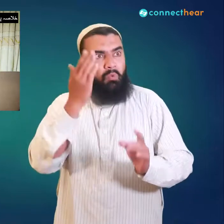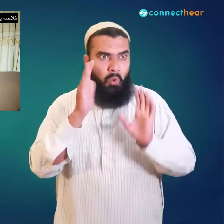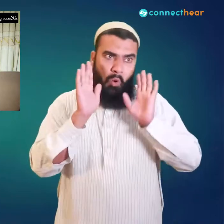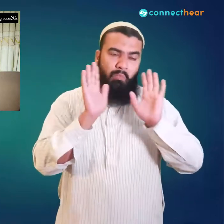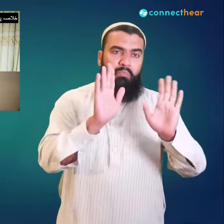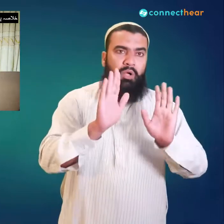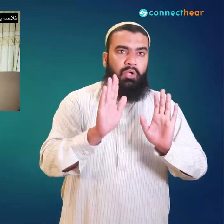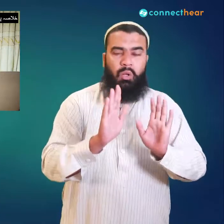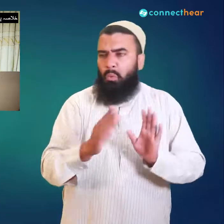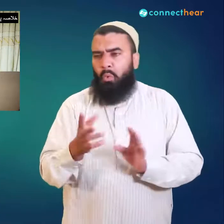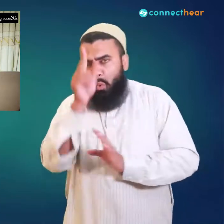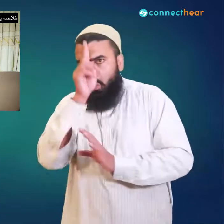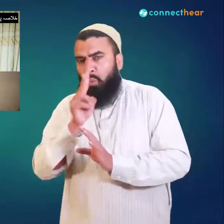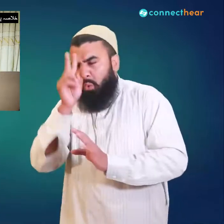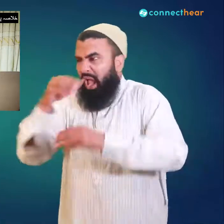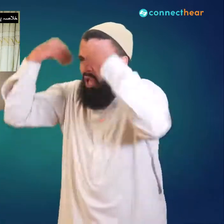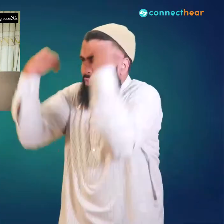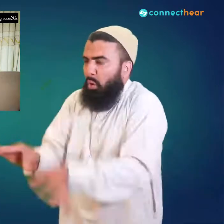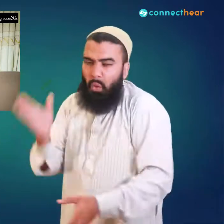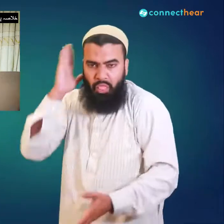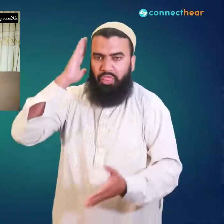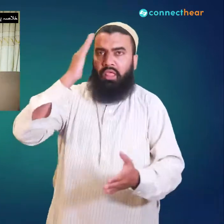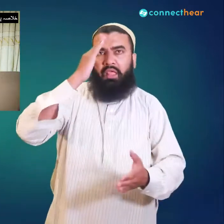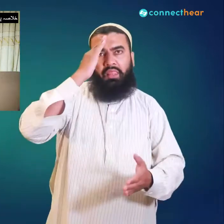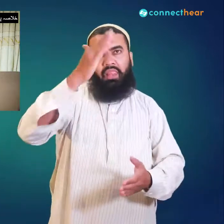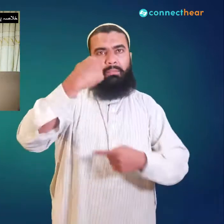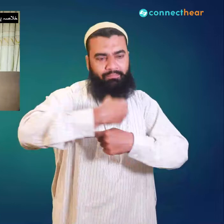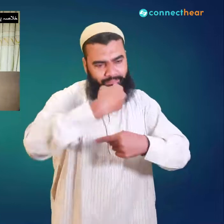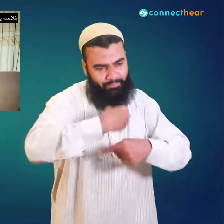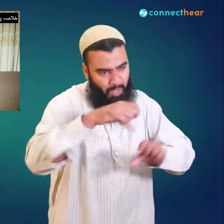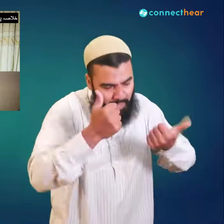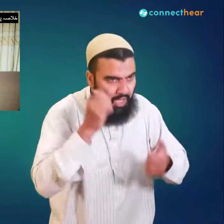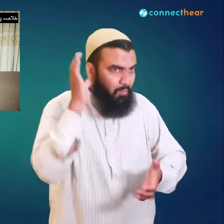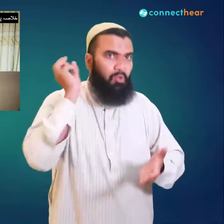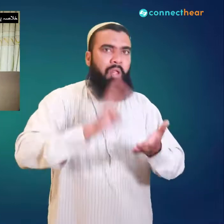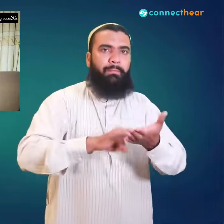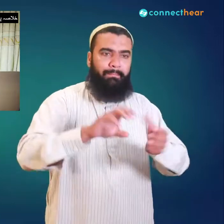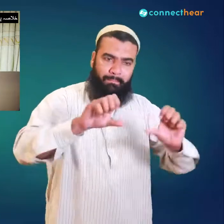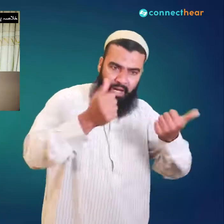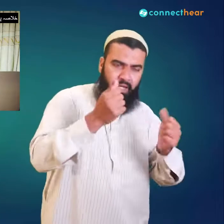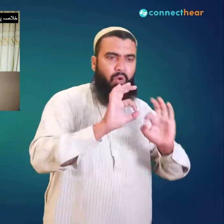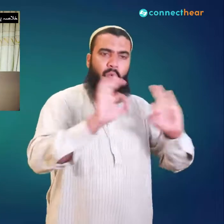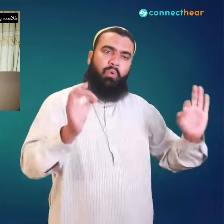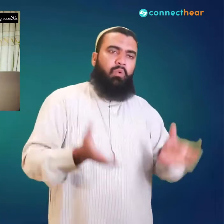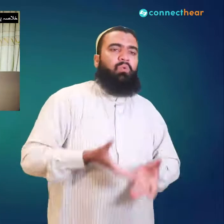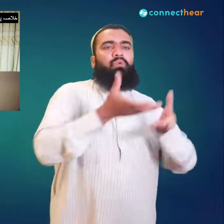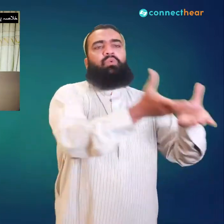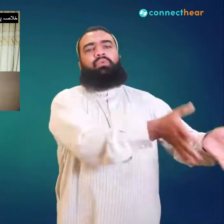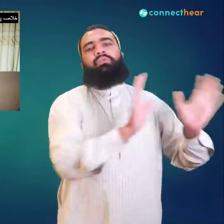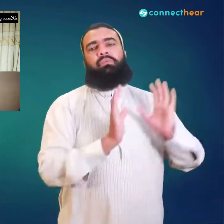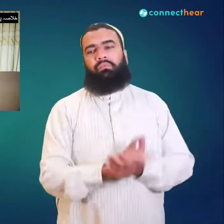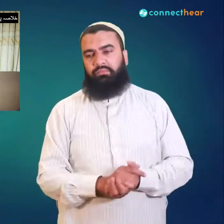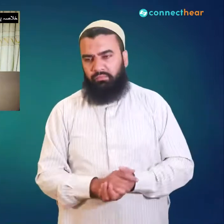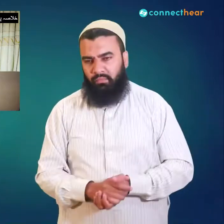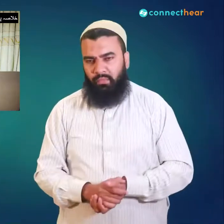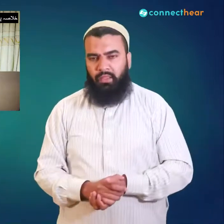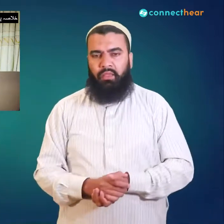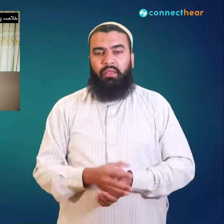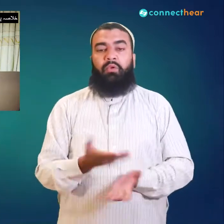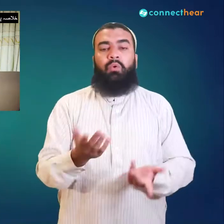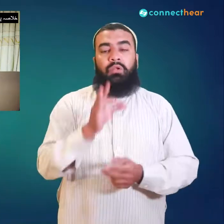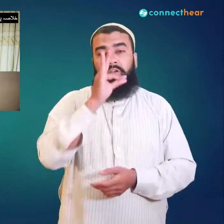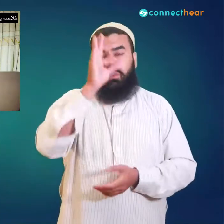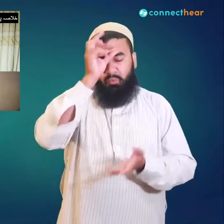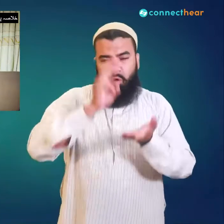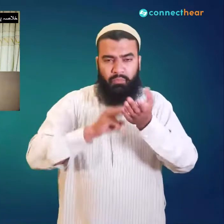ہو جائیں گے۔ چنانچہ یہی ہوا کہ کتب تفسیر میں یہ واقعہ اس طرح مذکور ہے کہ اس